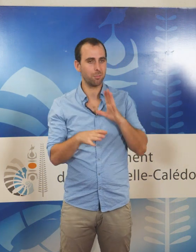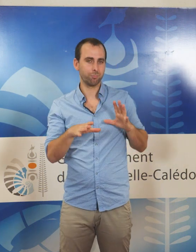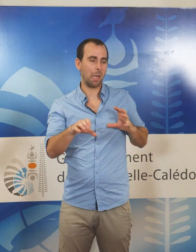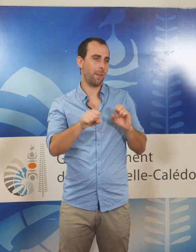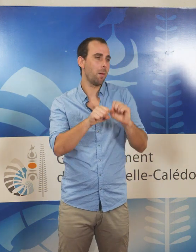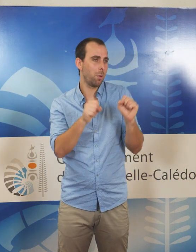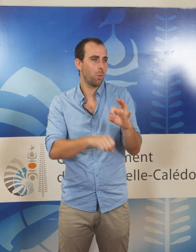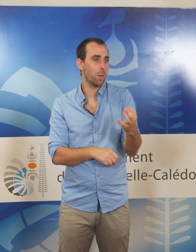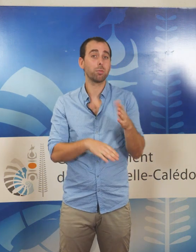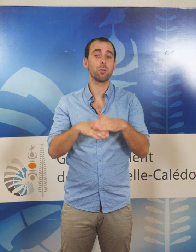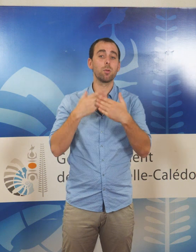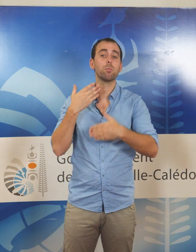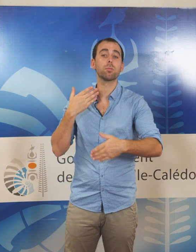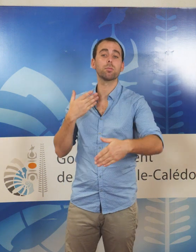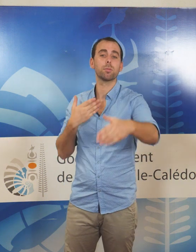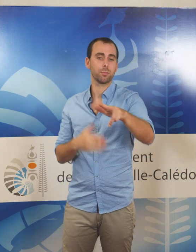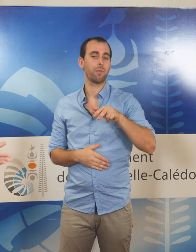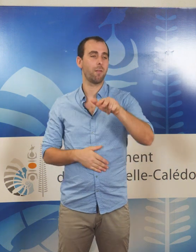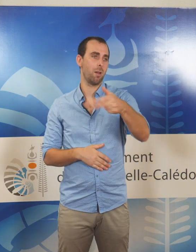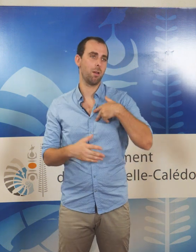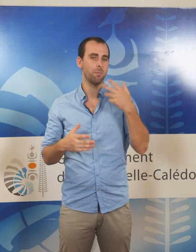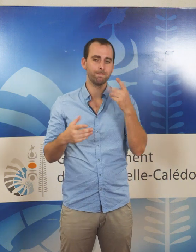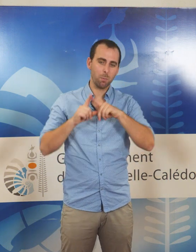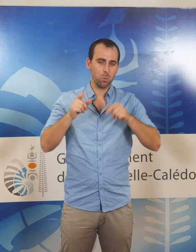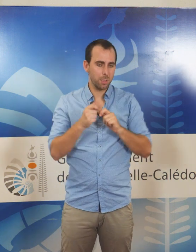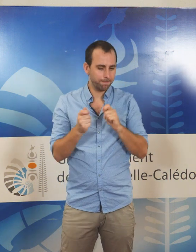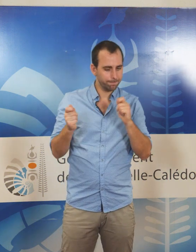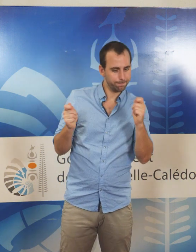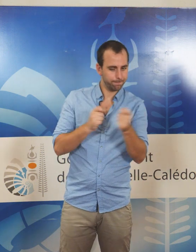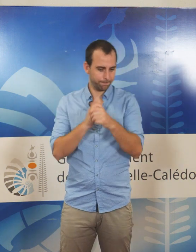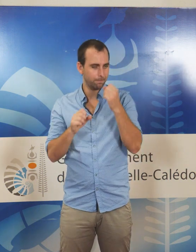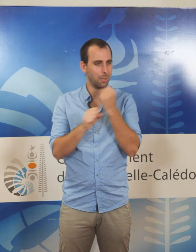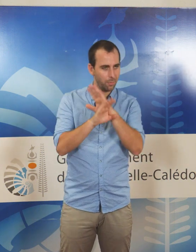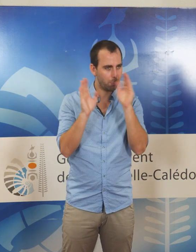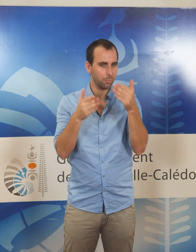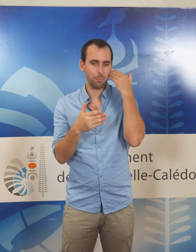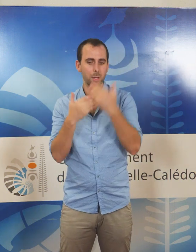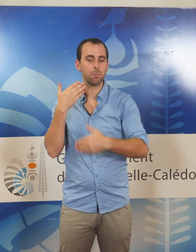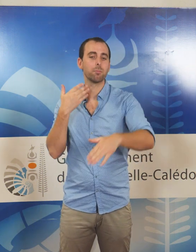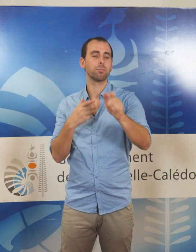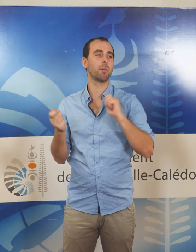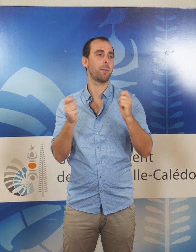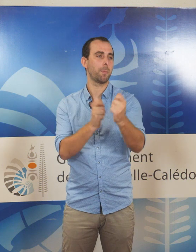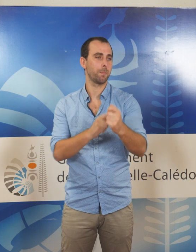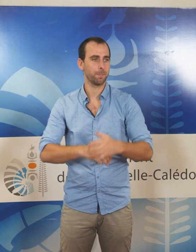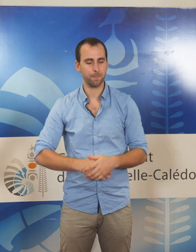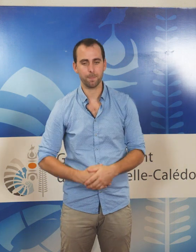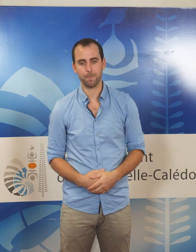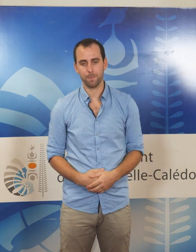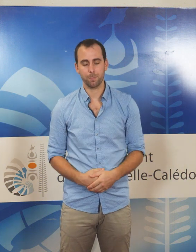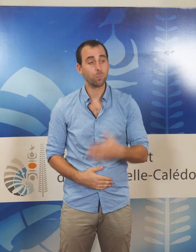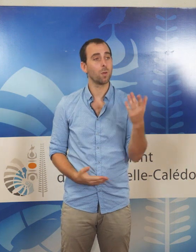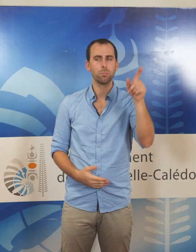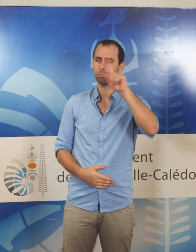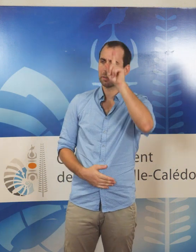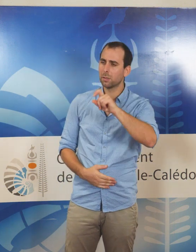bien sûr les budgets en fonction de ce qui se passera sur les prochaines semaines et les prochains mois. Et justement, sur la question du savon, donc